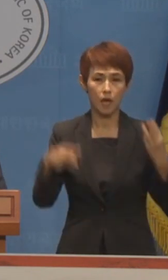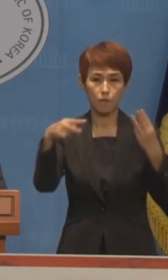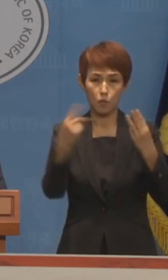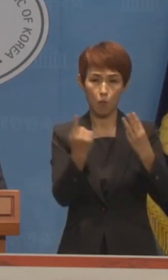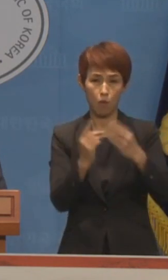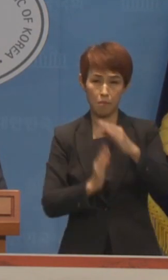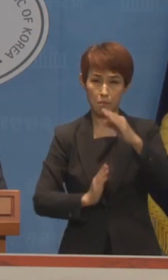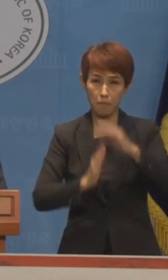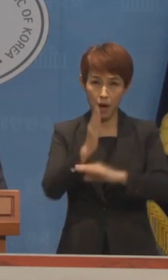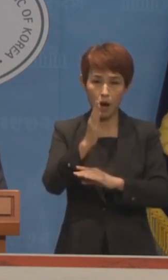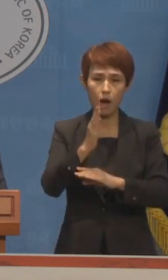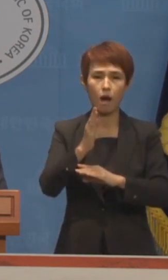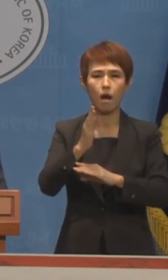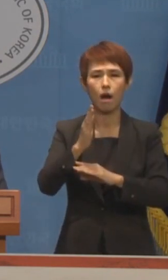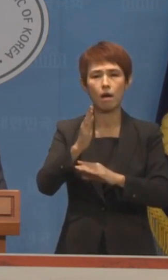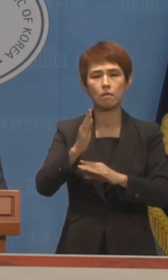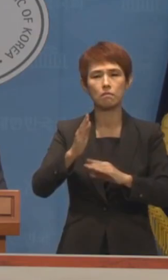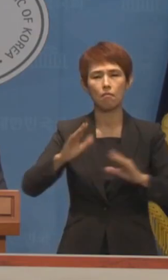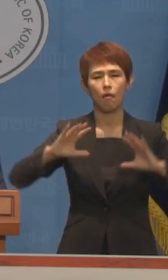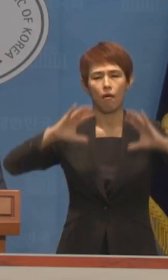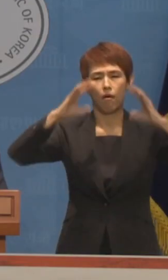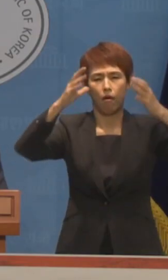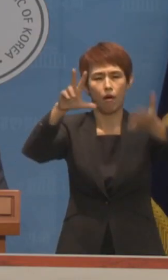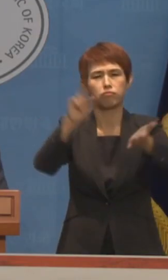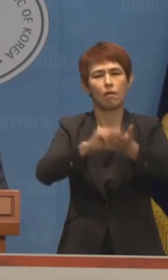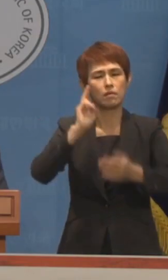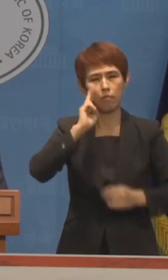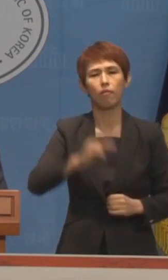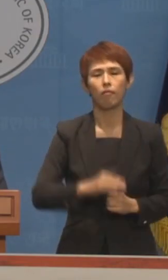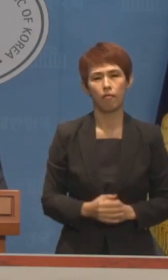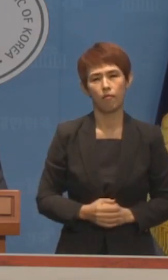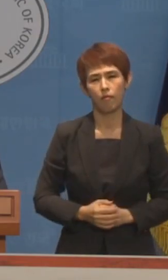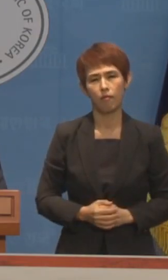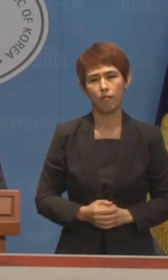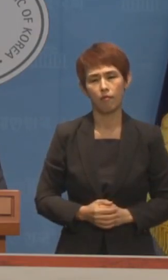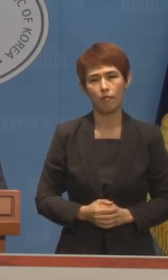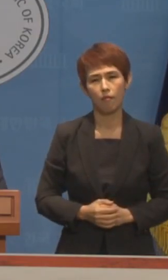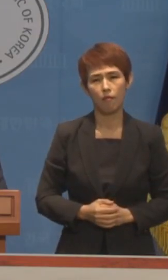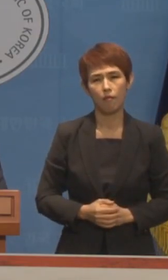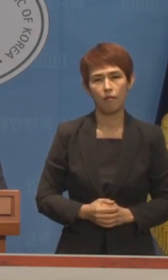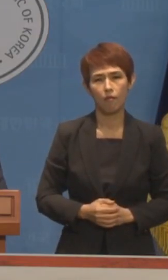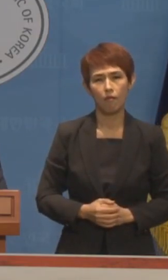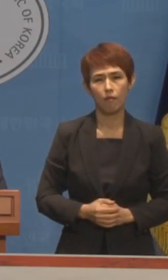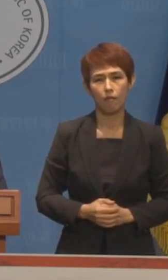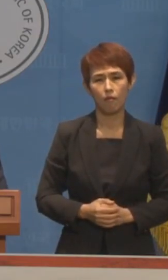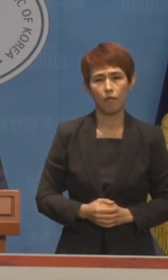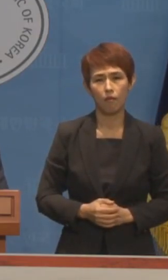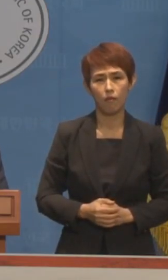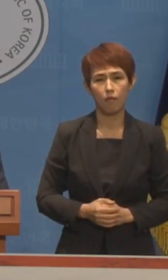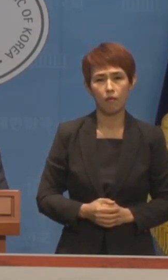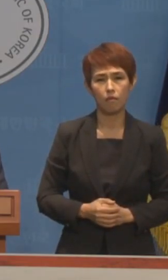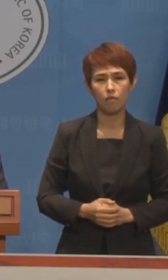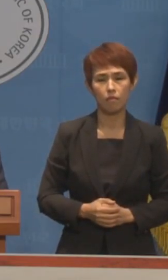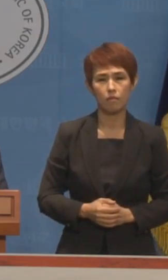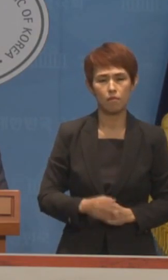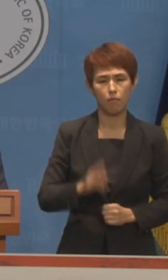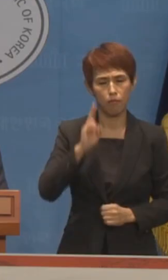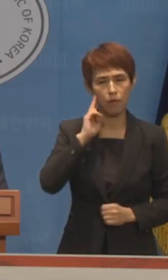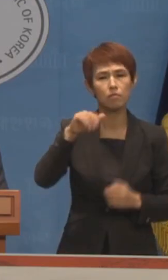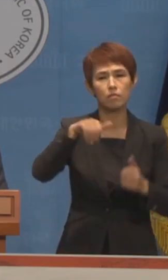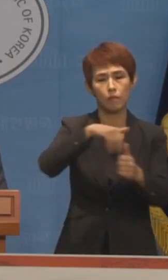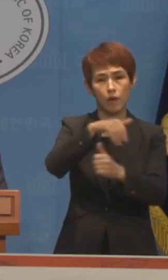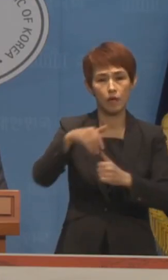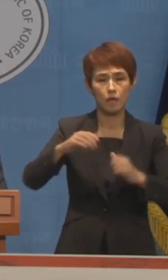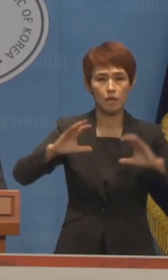우리 문명 전체가 붕괴할 만큼 매우 심각한 기후위기를 우리는 목도하고 있습니다. 이